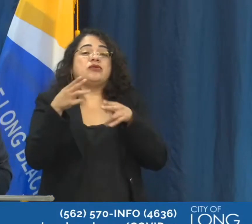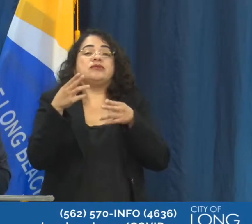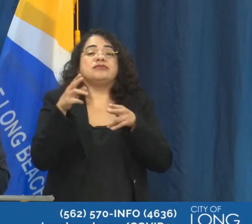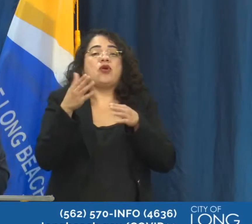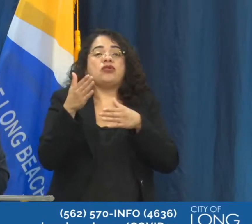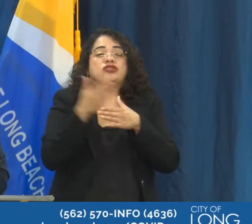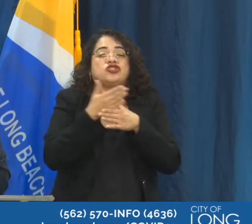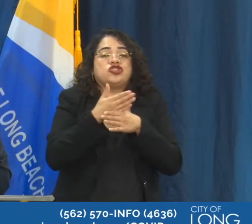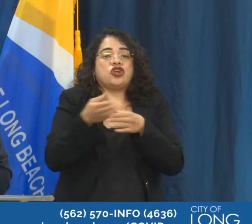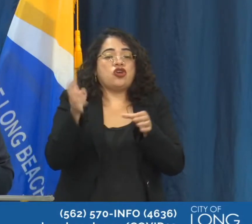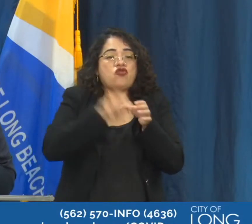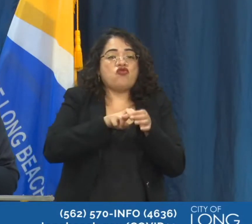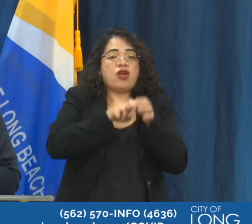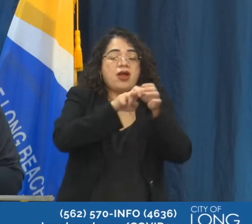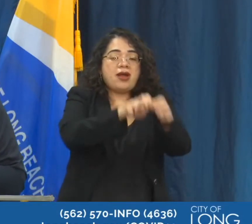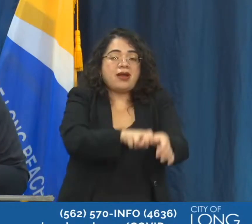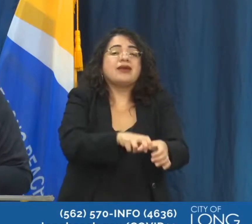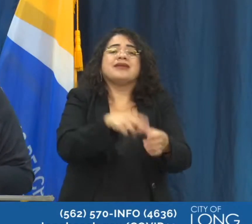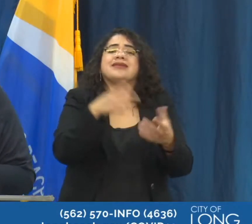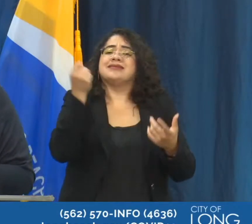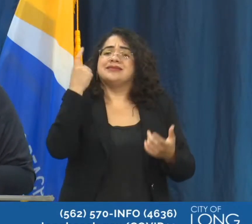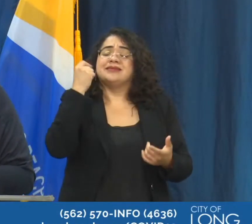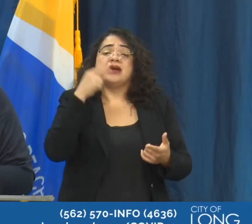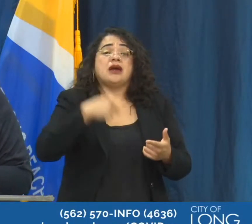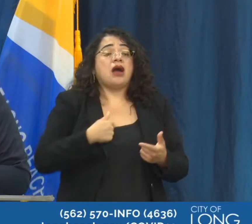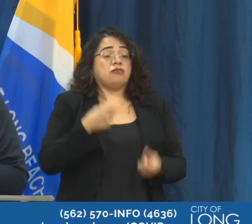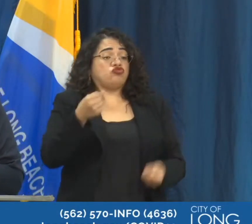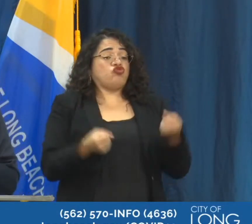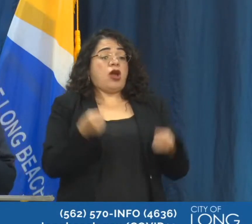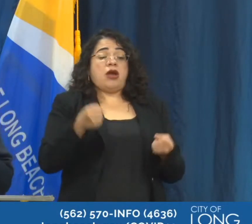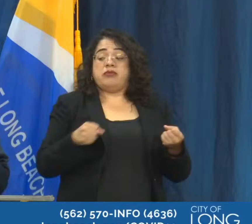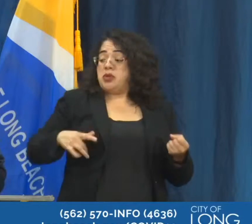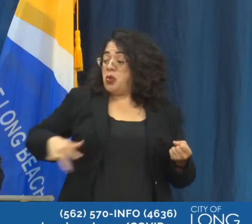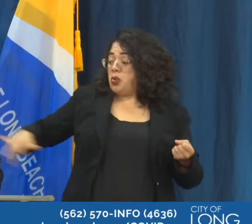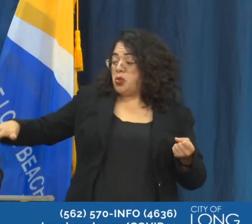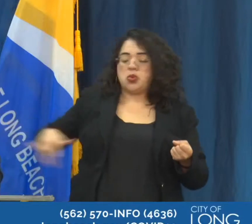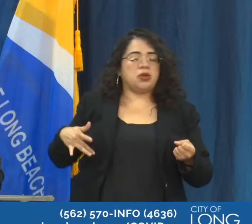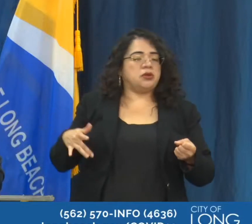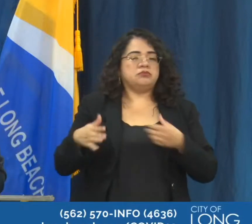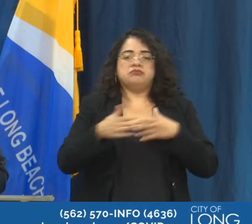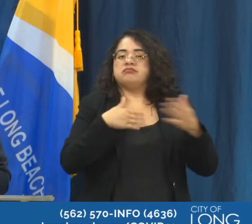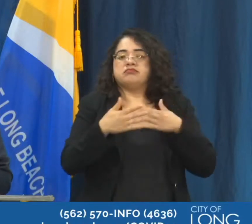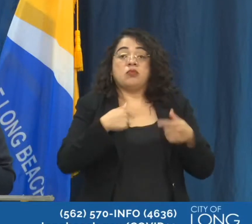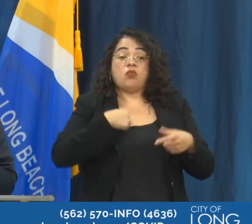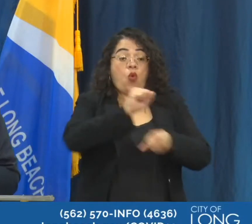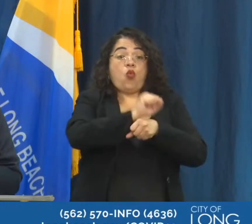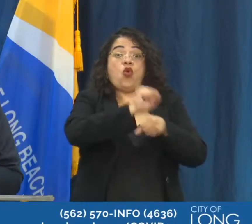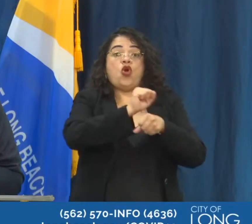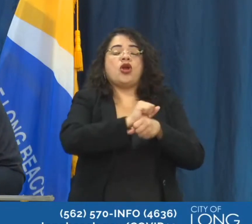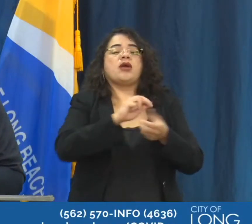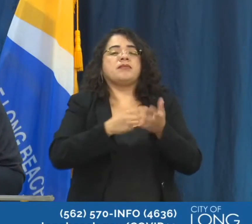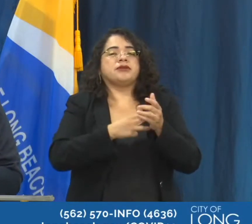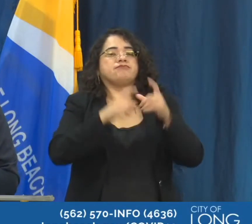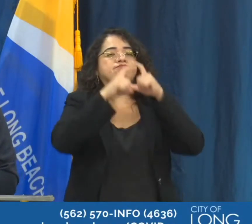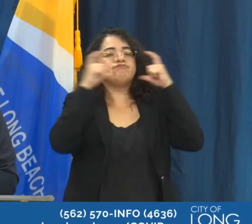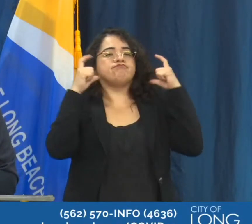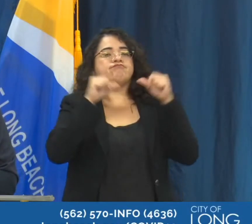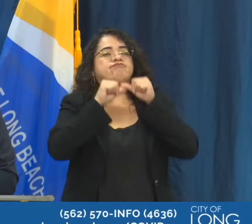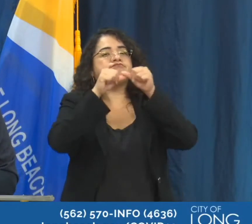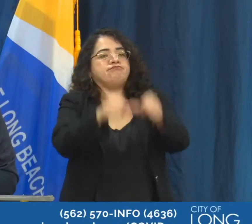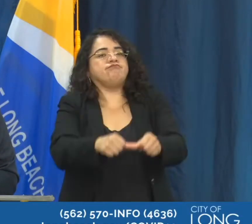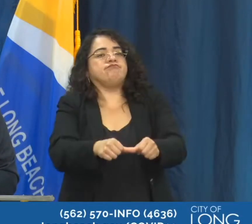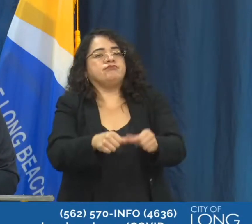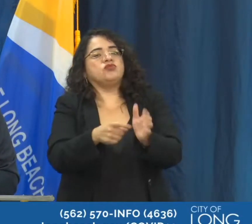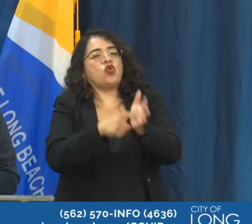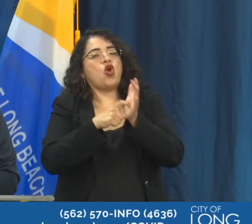auto movil no sea suyo si usted está compartiendo en auto con alguien está siguiendo cualquier manera de